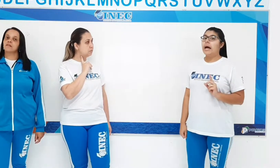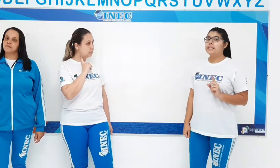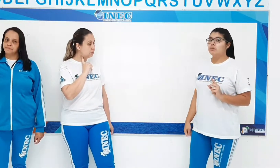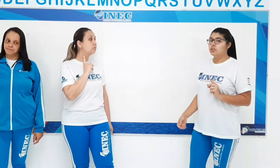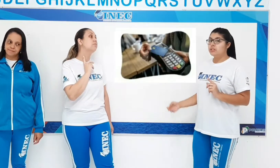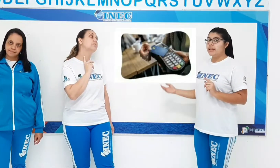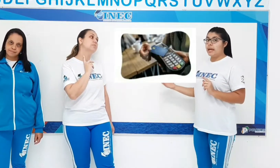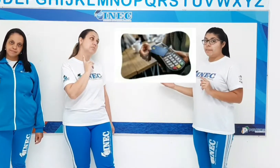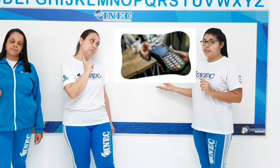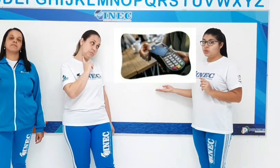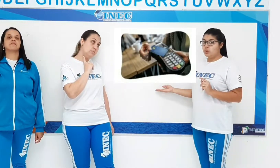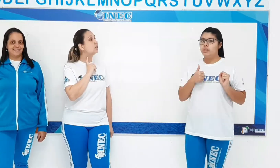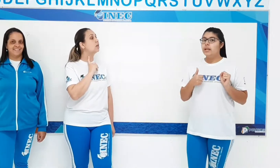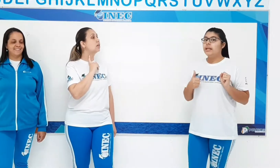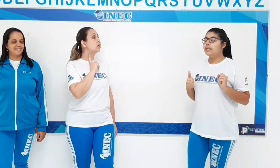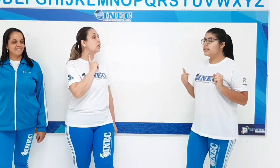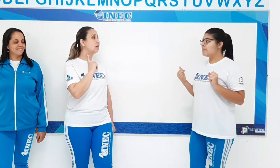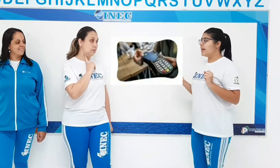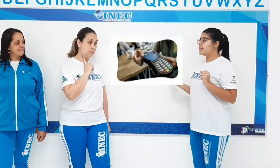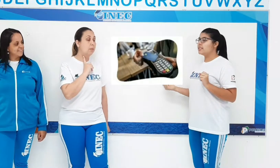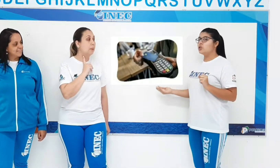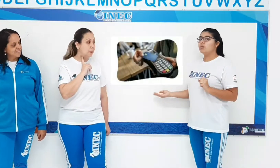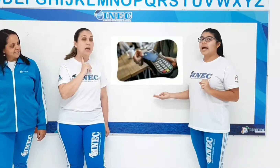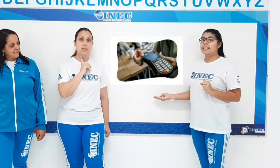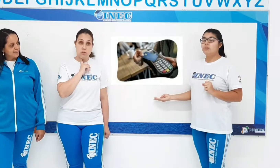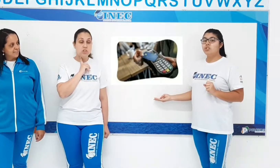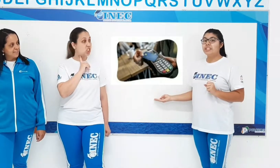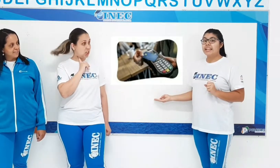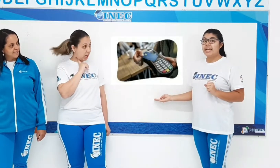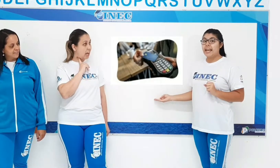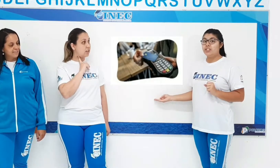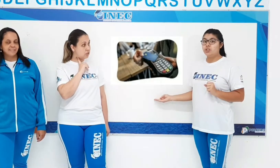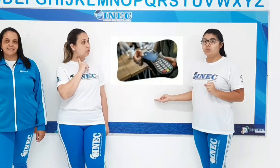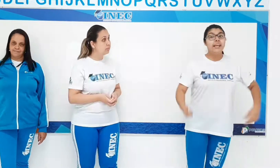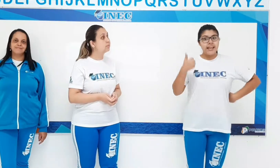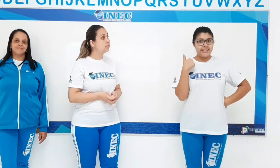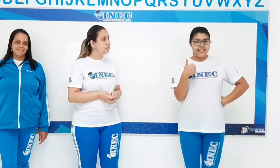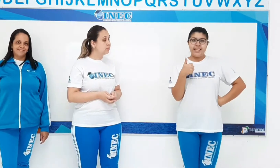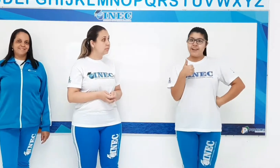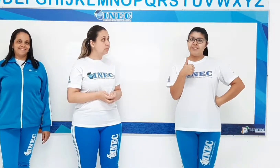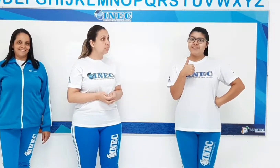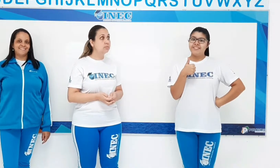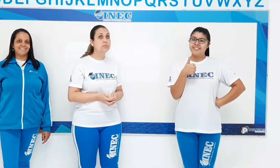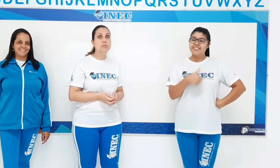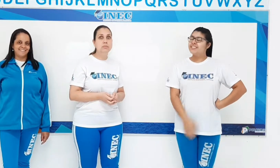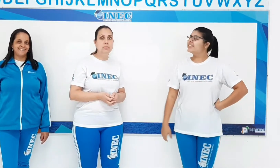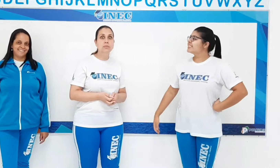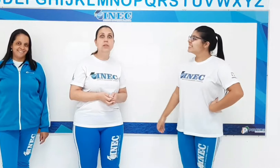O cartão de débito e também existe o cartão de crédito. Entenderam?